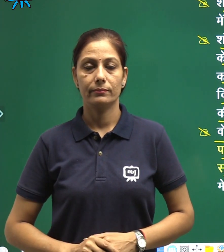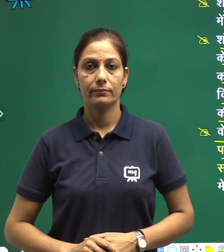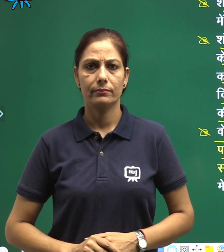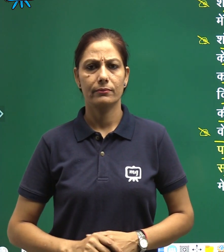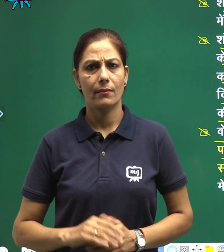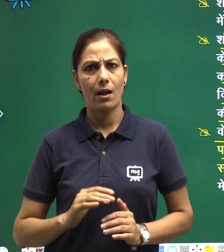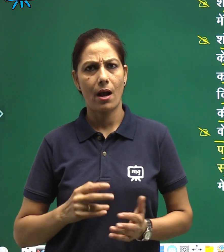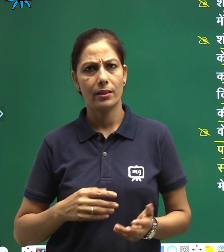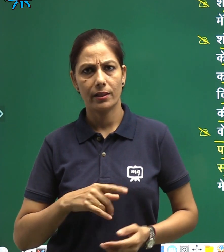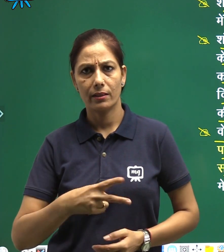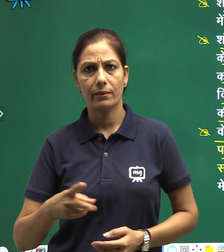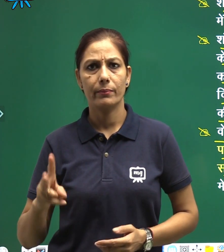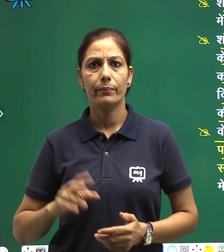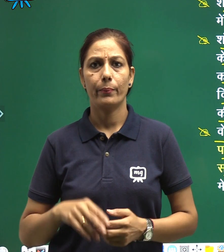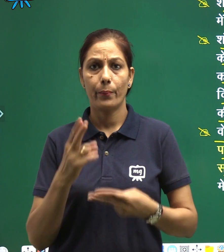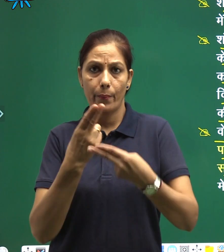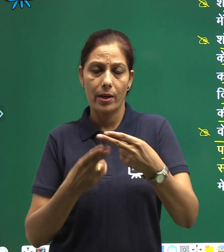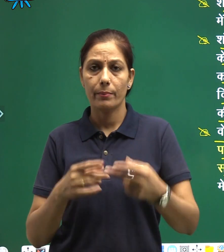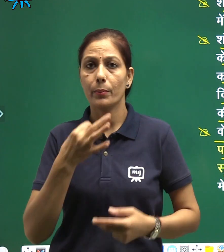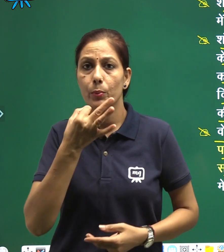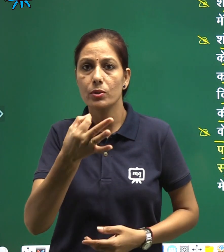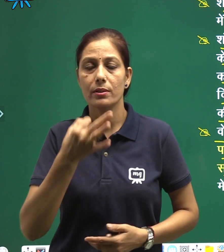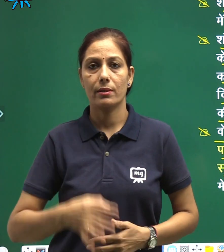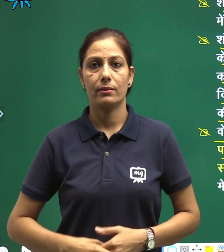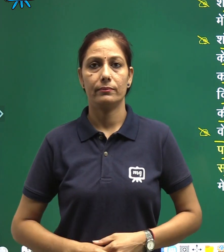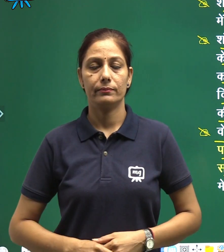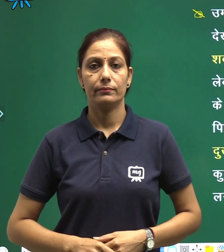आदि के बारे में पूछते हैं।